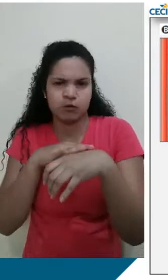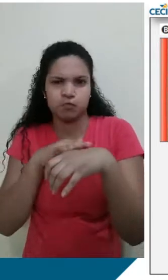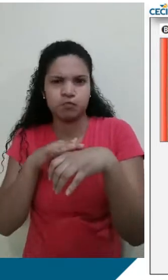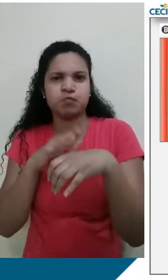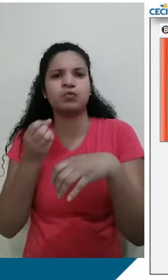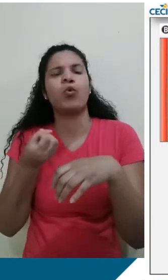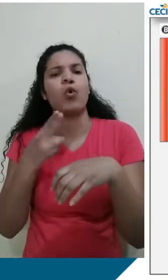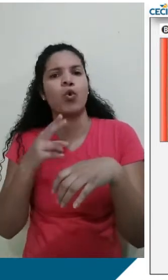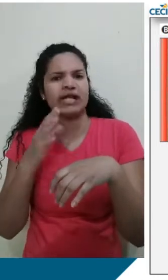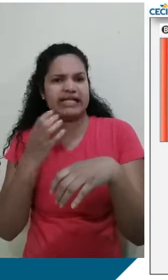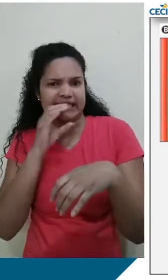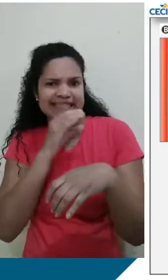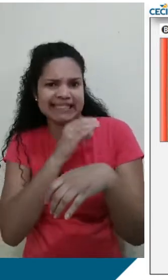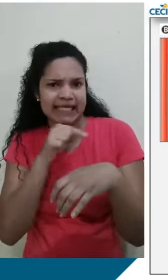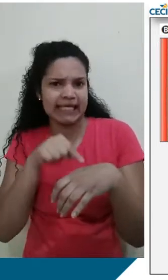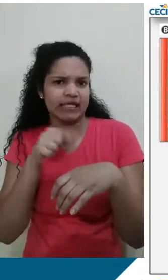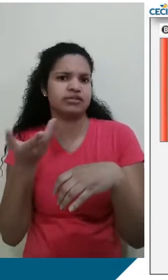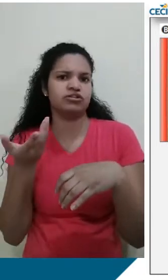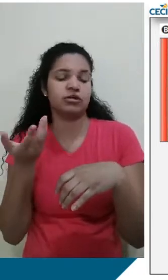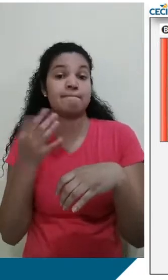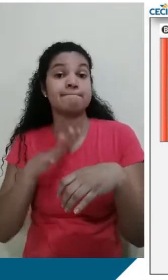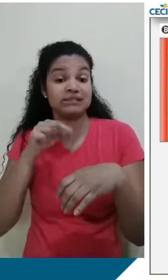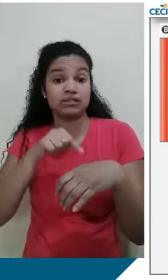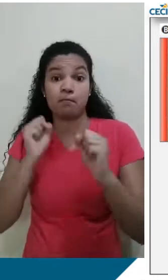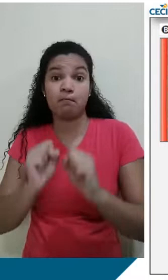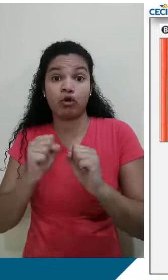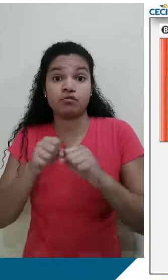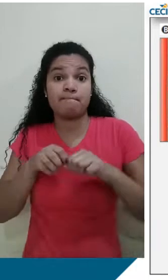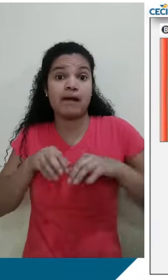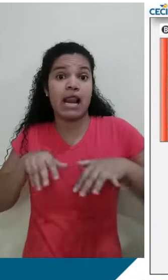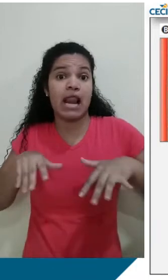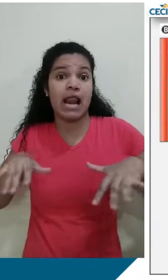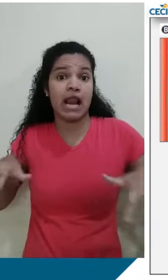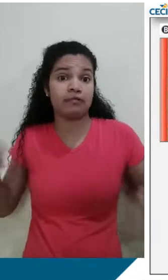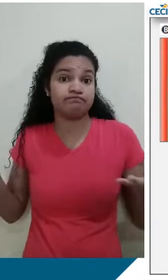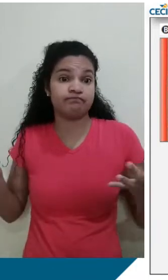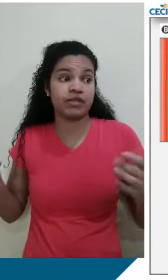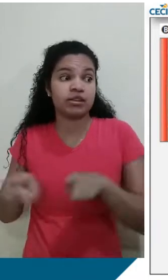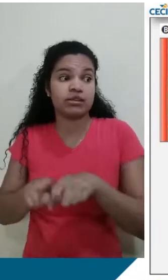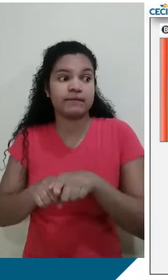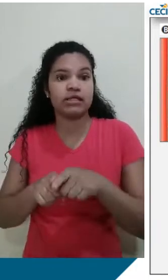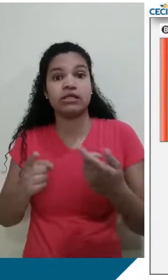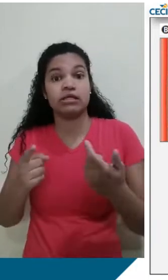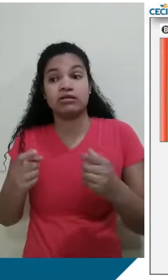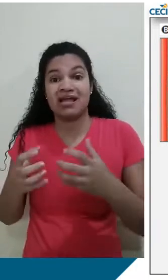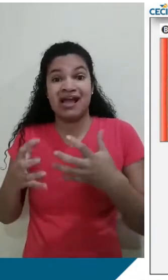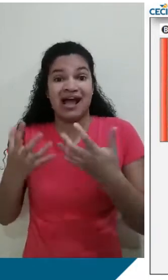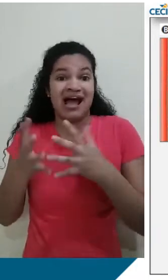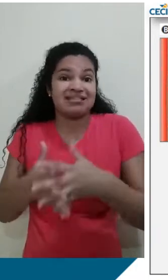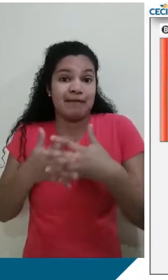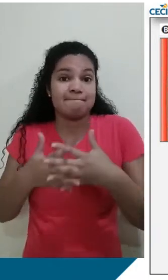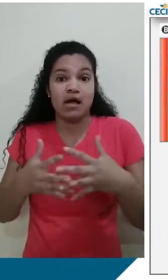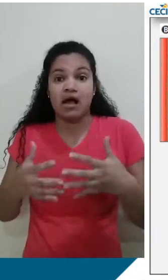Mas essa resposta pode tomar proporções muito grandes e acabar comprometendo o funcionamento de determinados órgãos